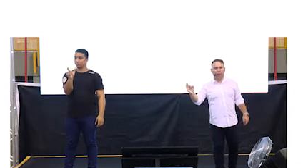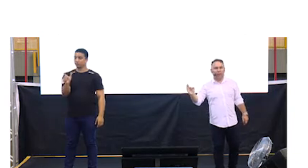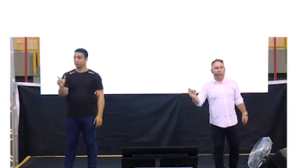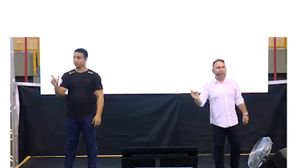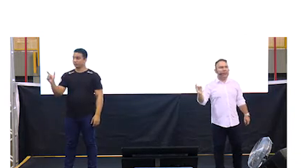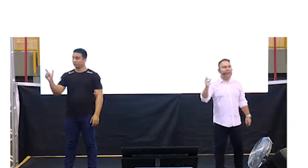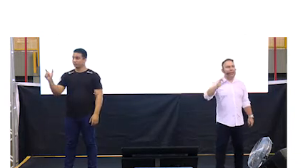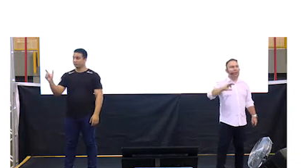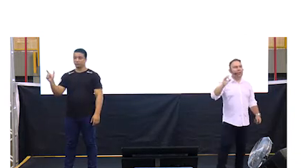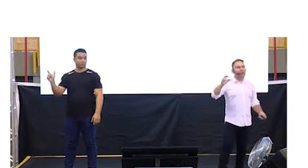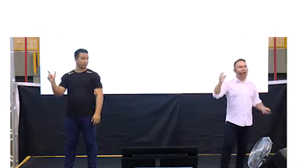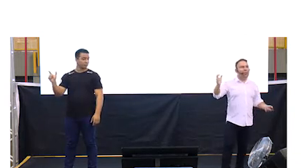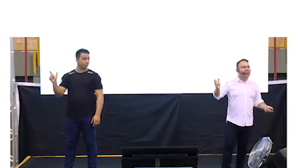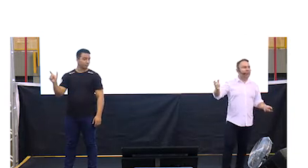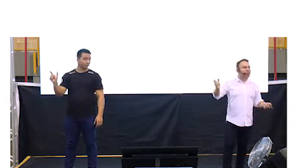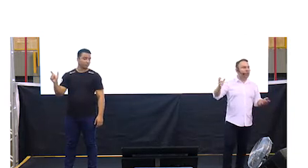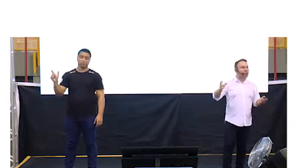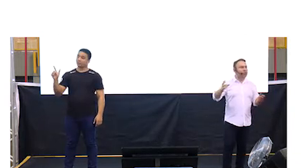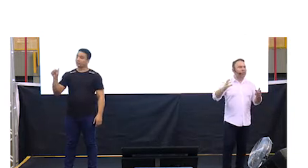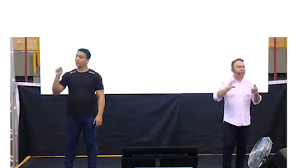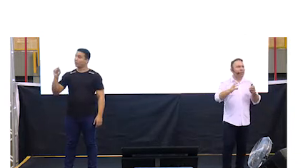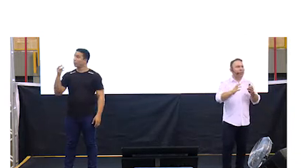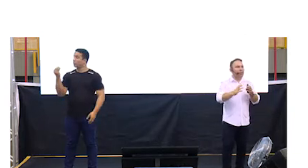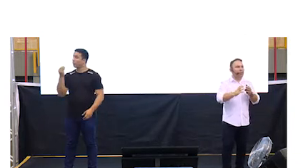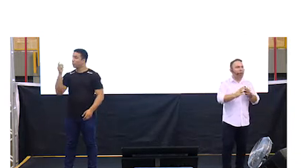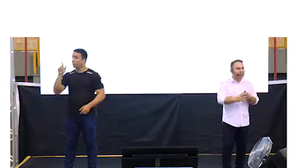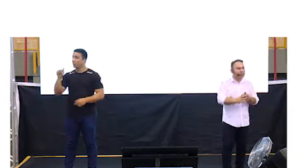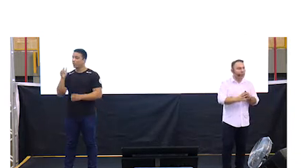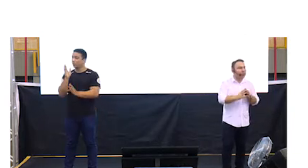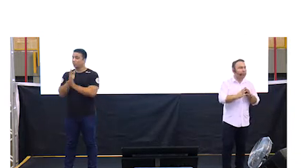2,08 escrito em formato de